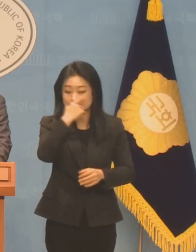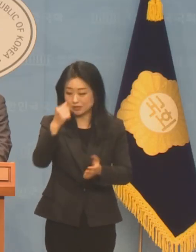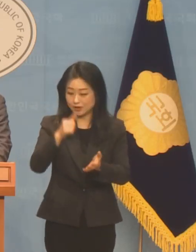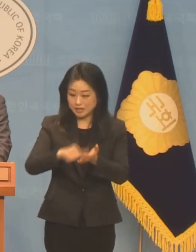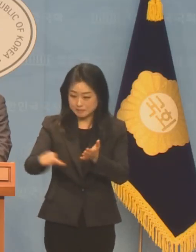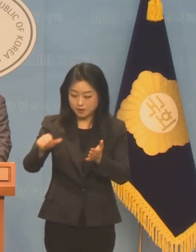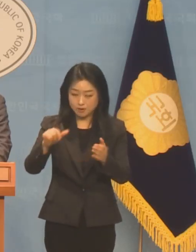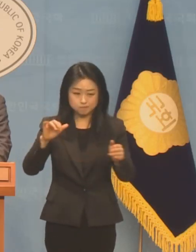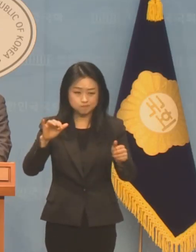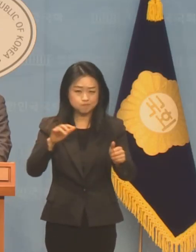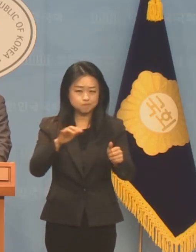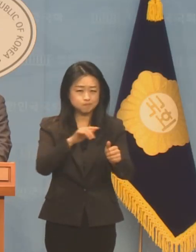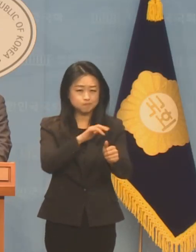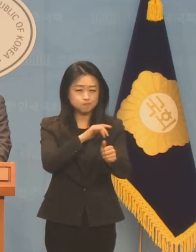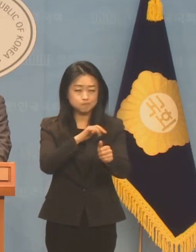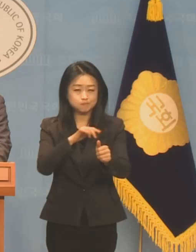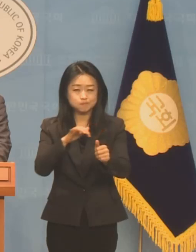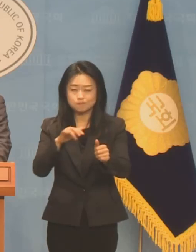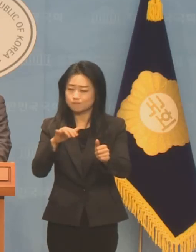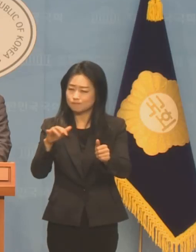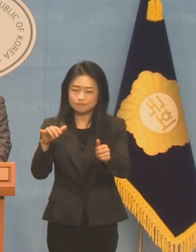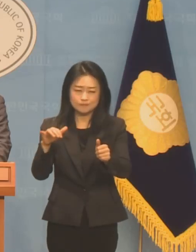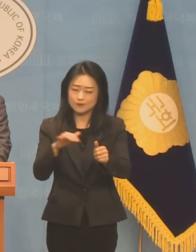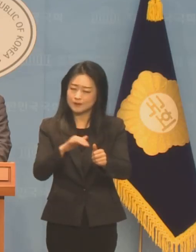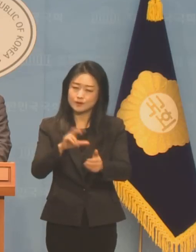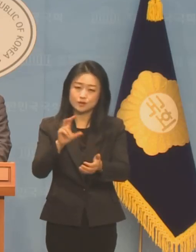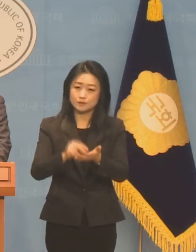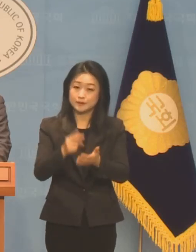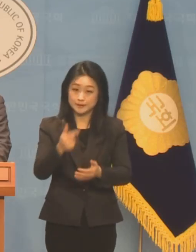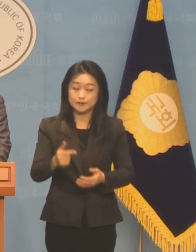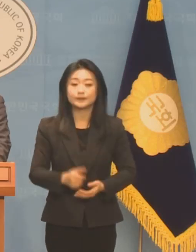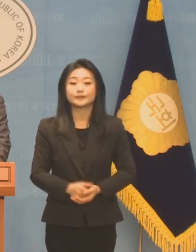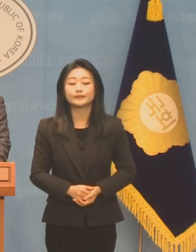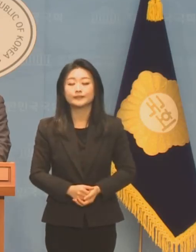증거인멸까지 획책하는 행태는 참으로 한심합니다.